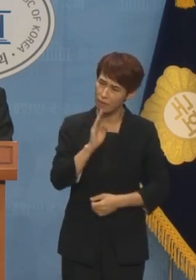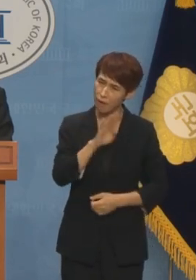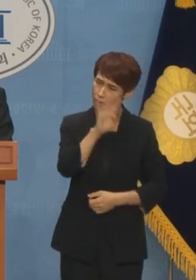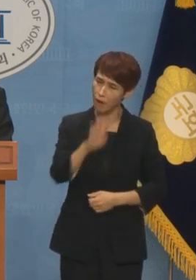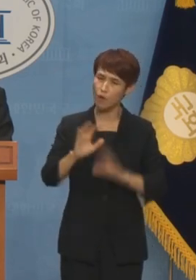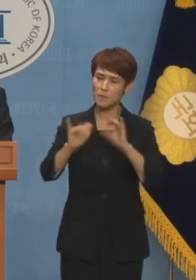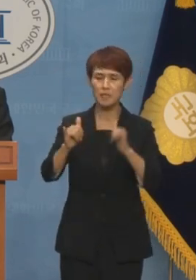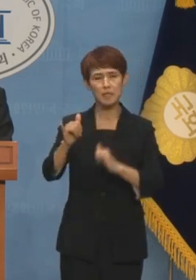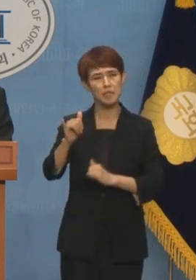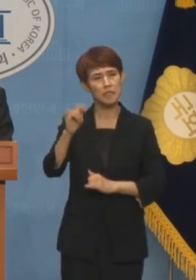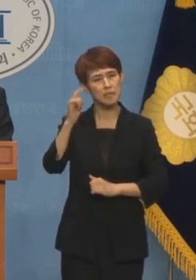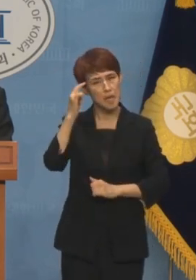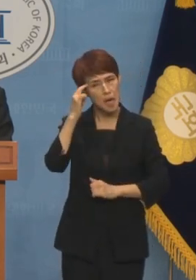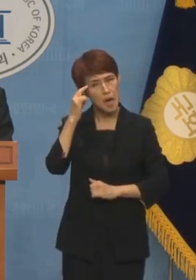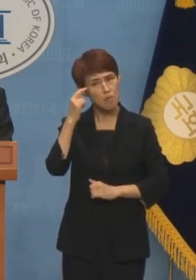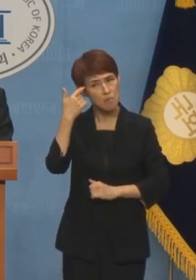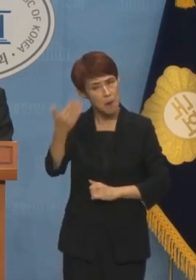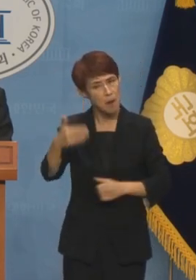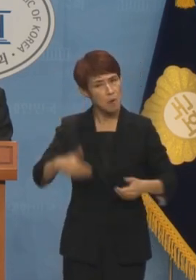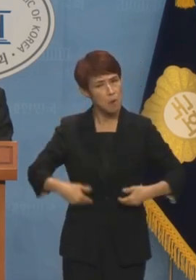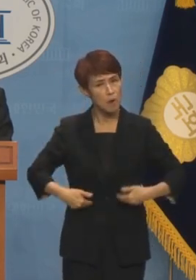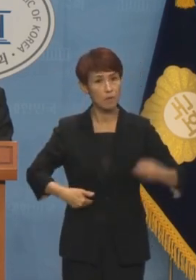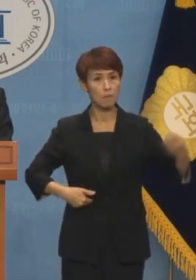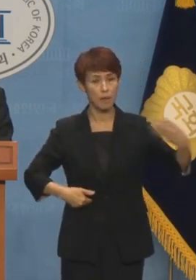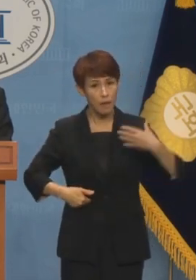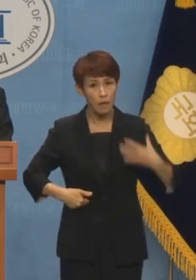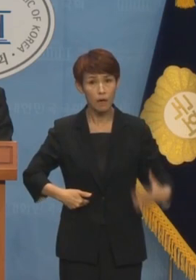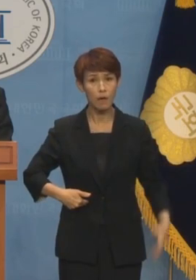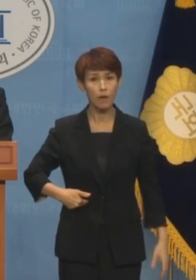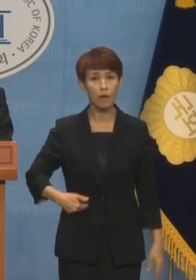평가를 받아봐야 한다라고 주장했습니다.